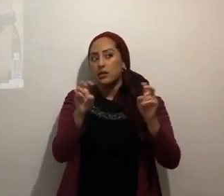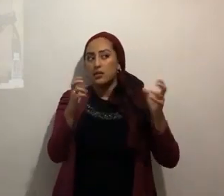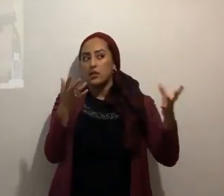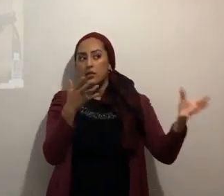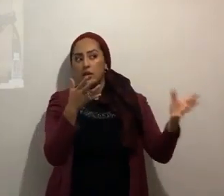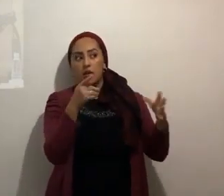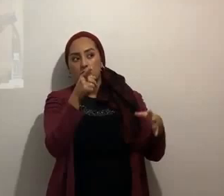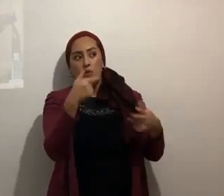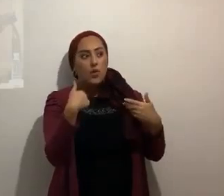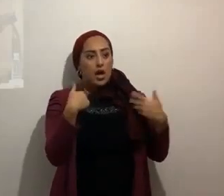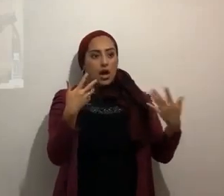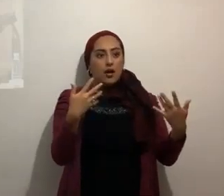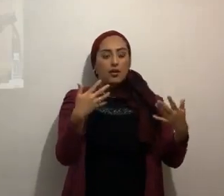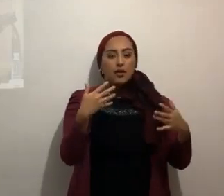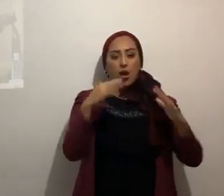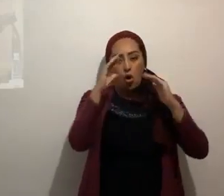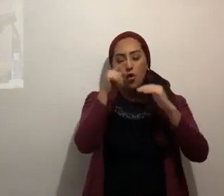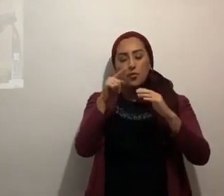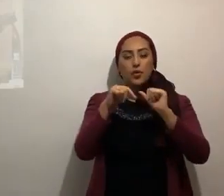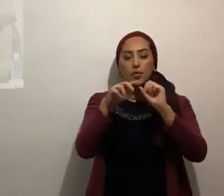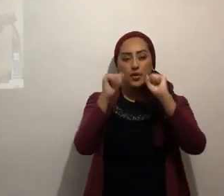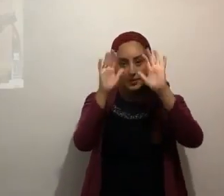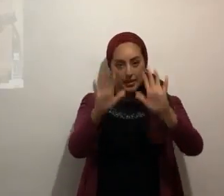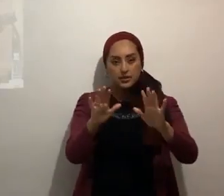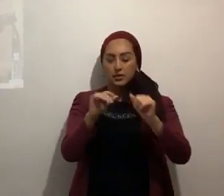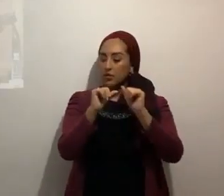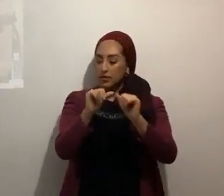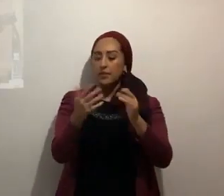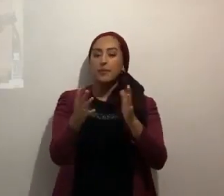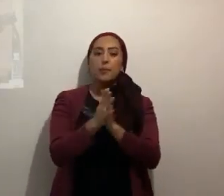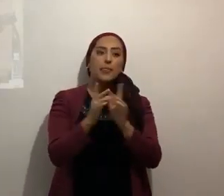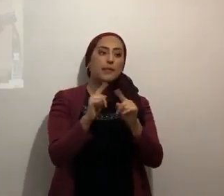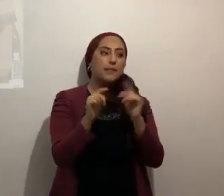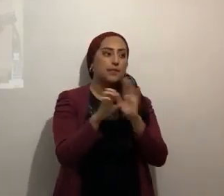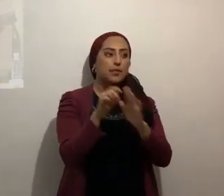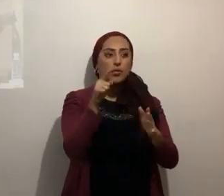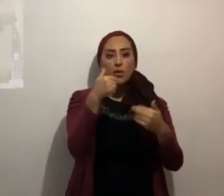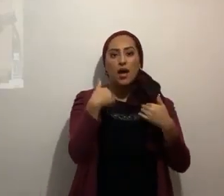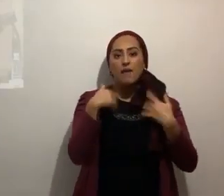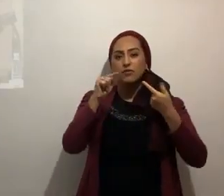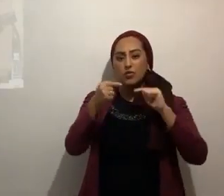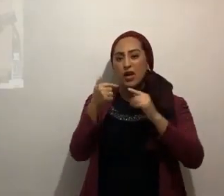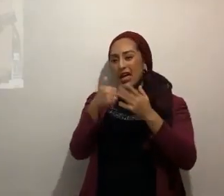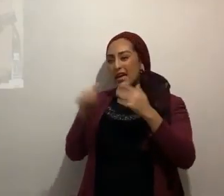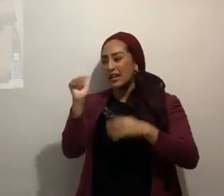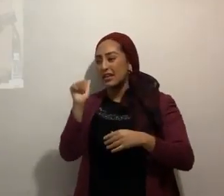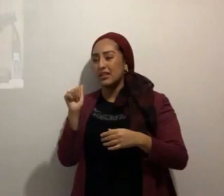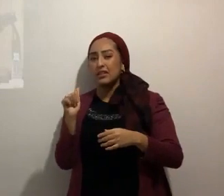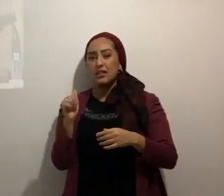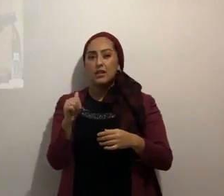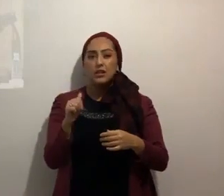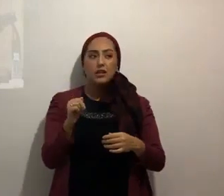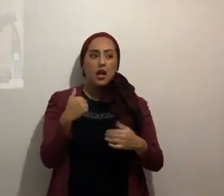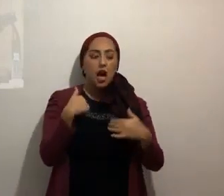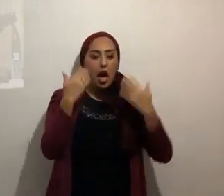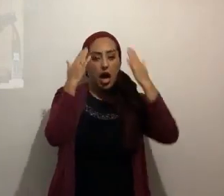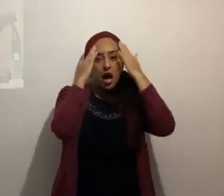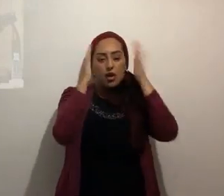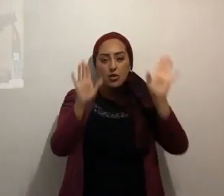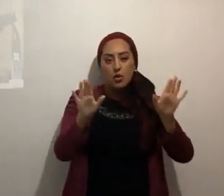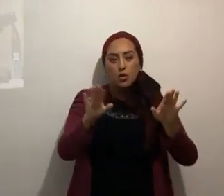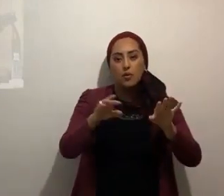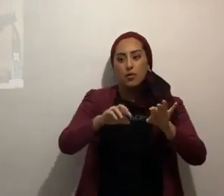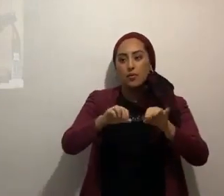sé, sufriste, y no, yo te deseo siempre bendición, desde luego, pero sufriste una fractura, un esguince, no sé, una